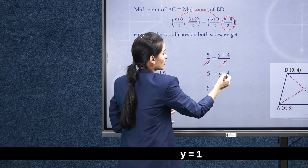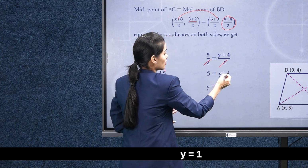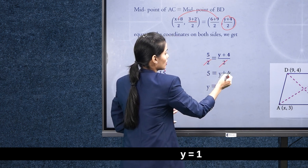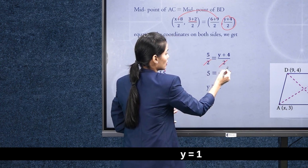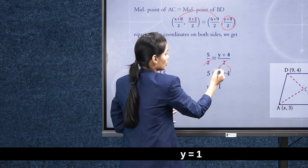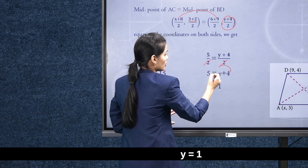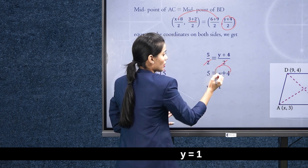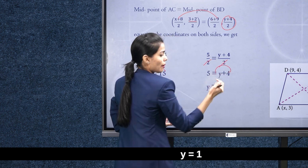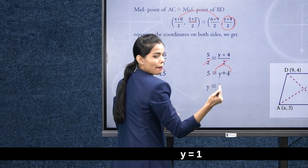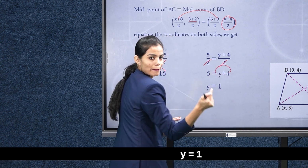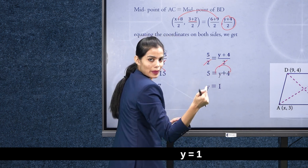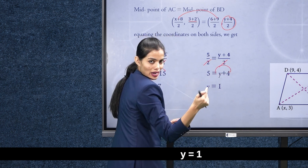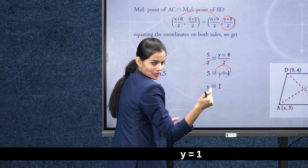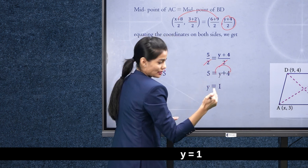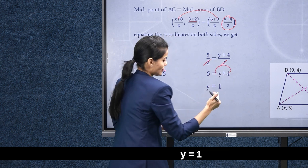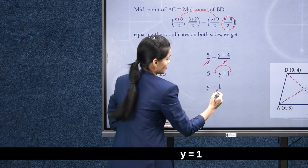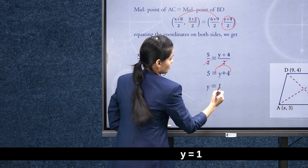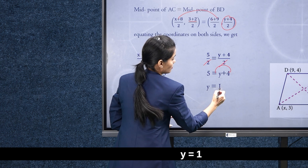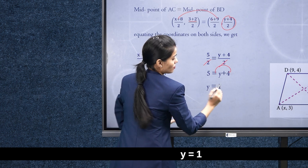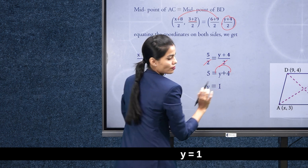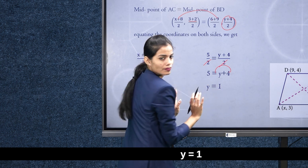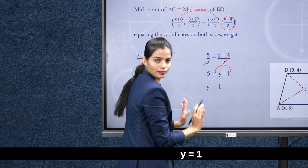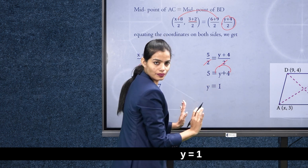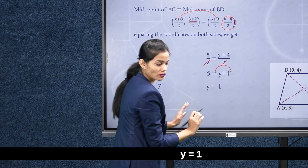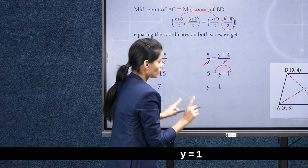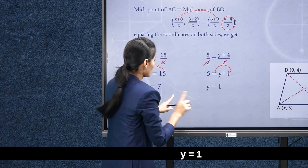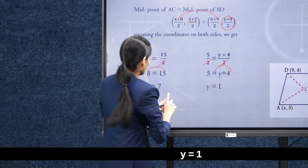y is equal to 1.